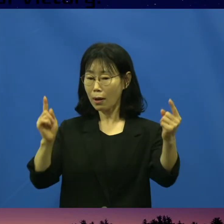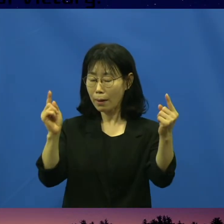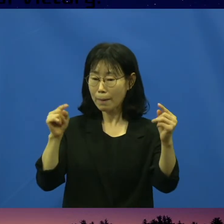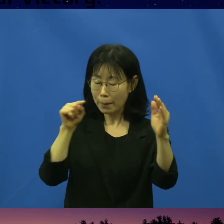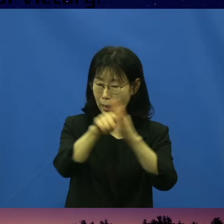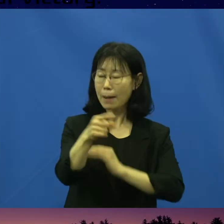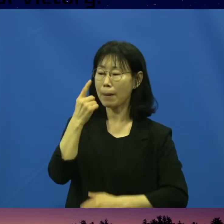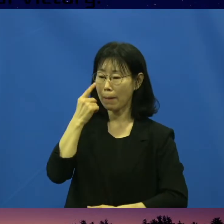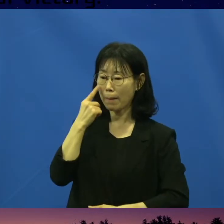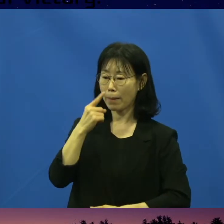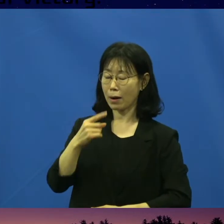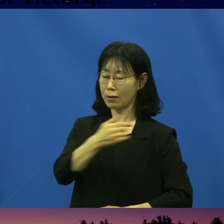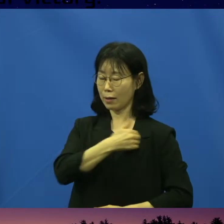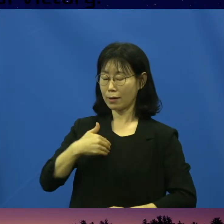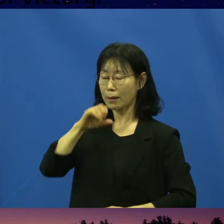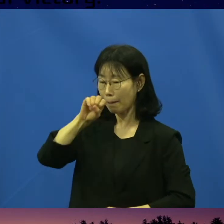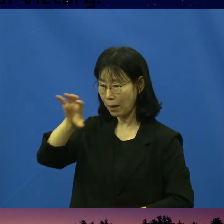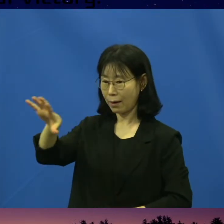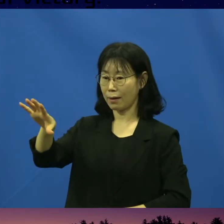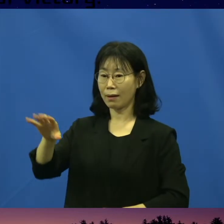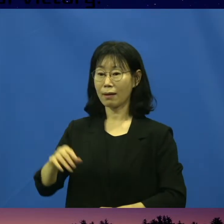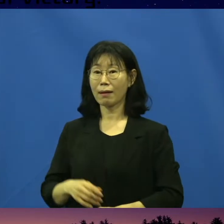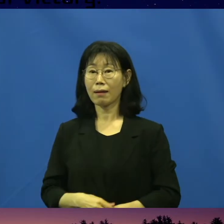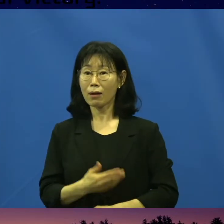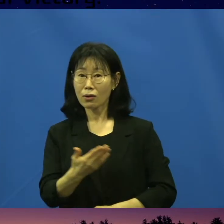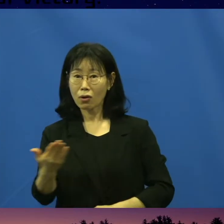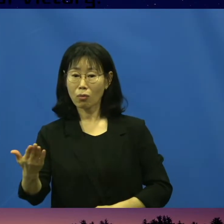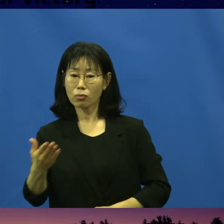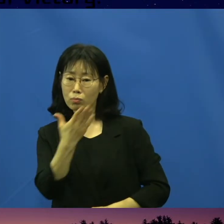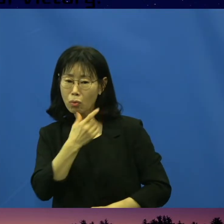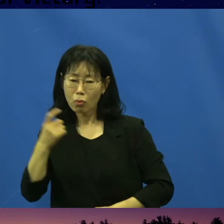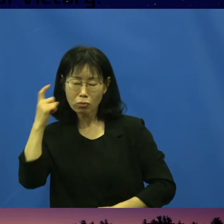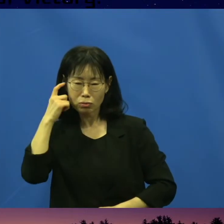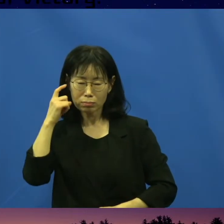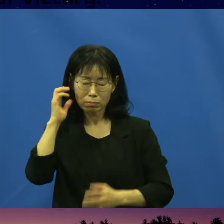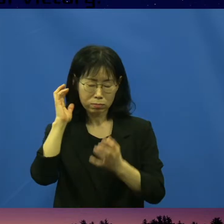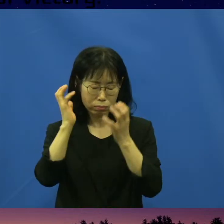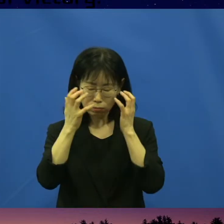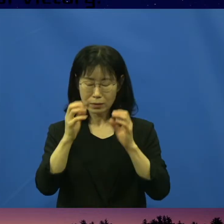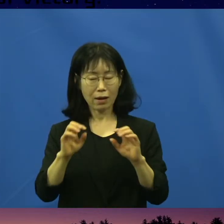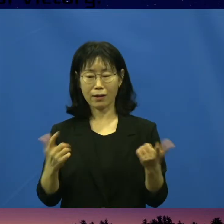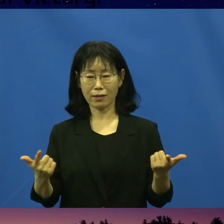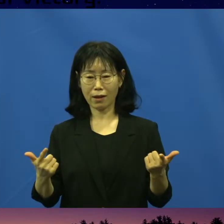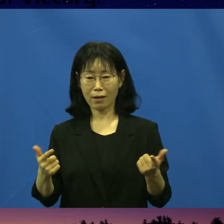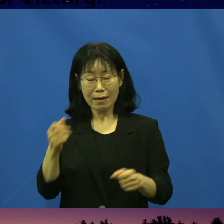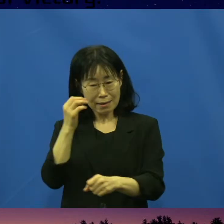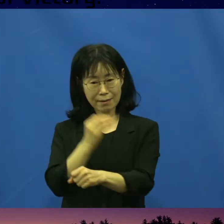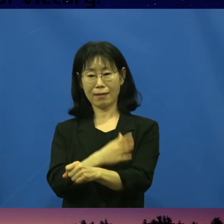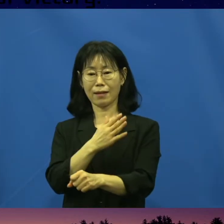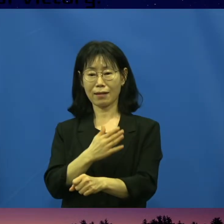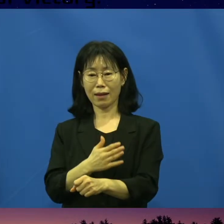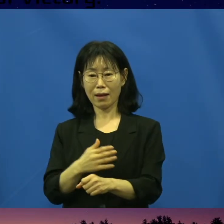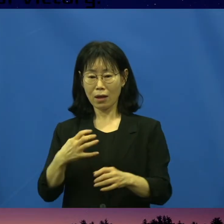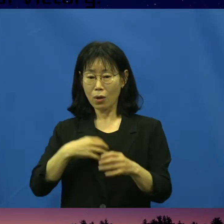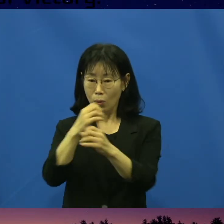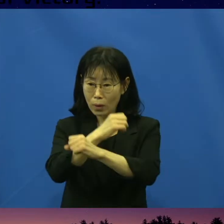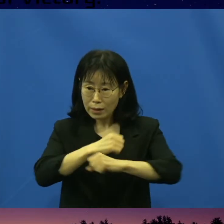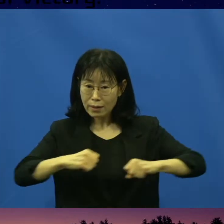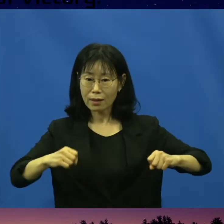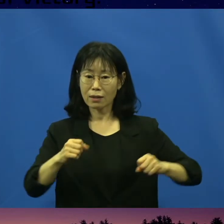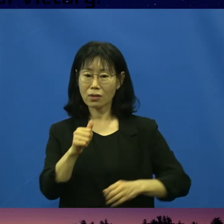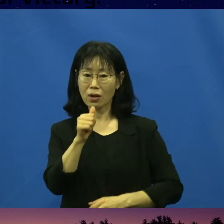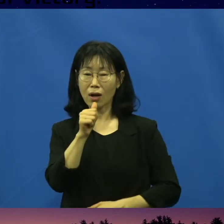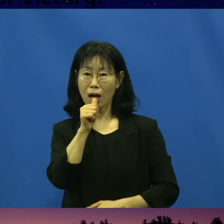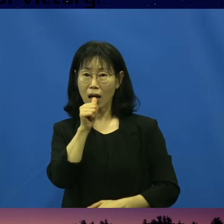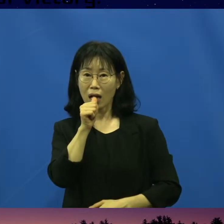복음은 여러분 복잡하지 않습니다. 광야에서 불뱀에 물려 죽는 사람들에게 노뱀을 보라고